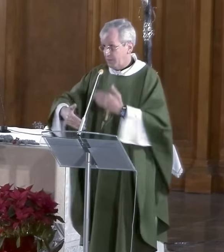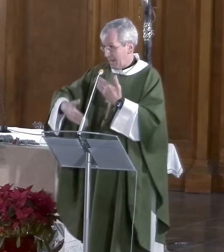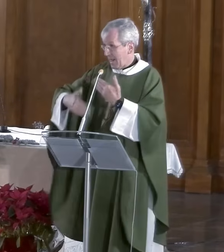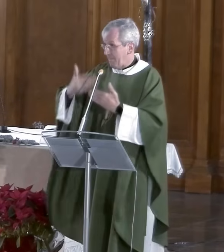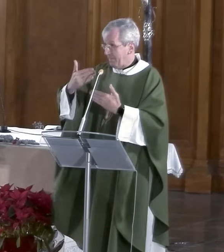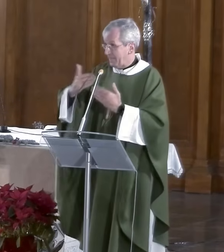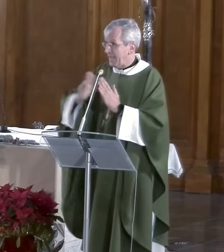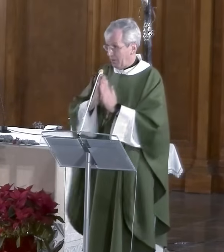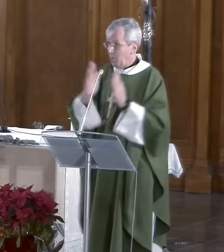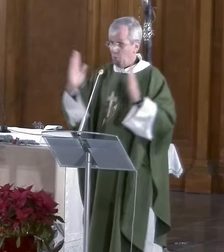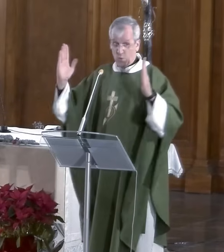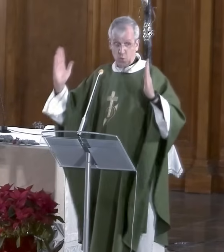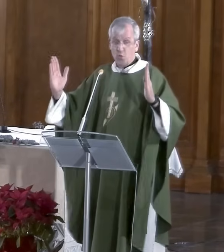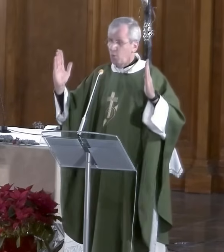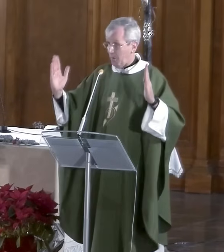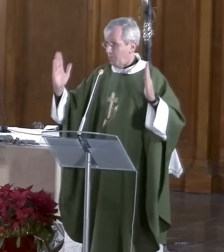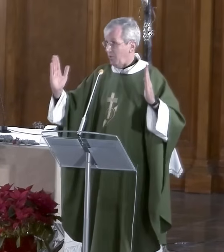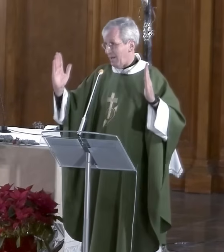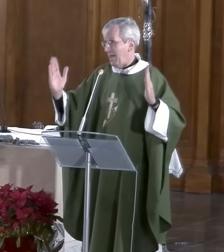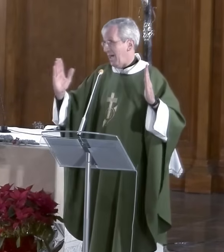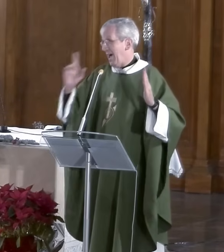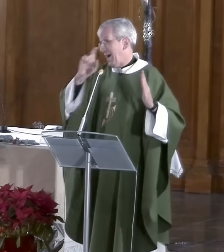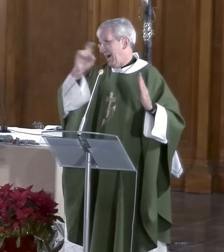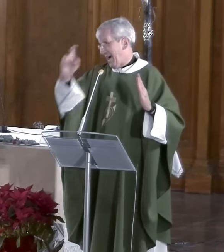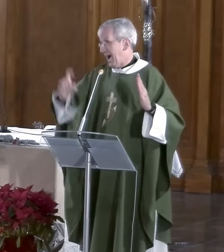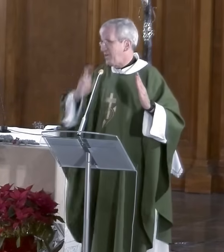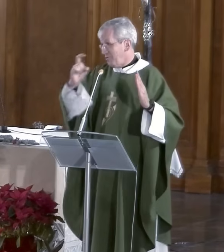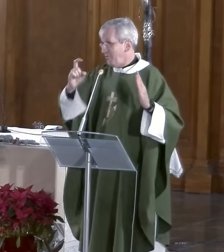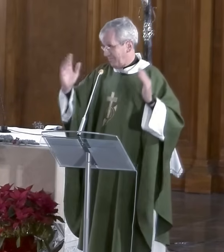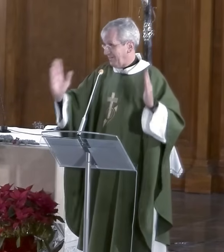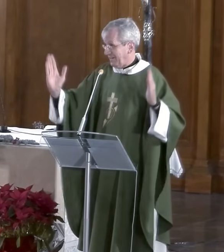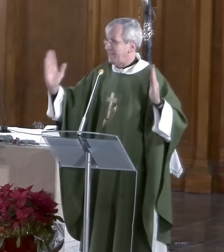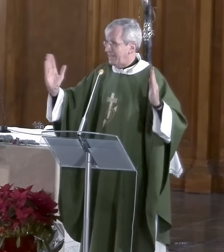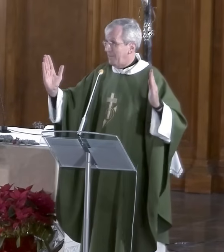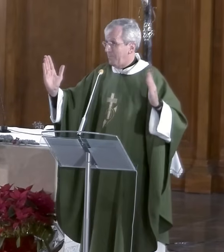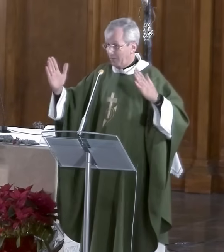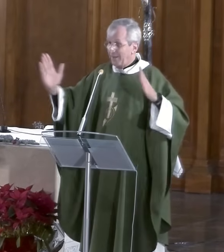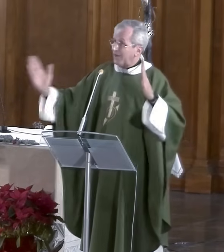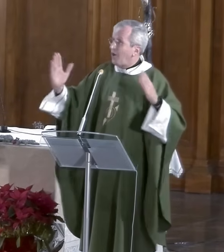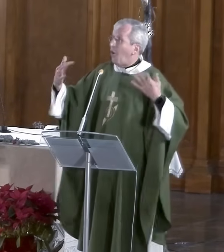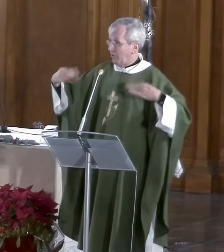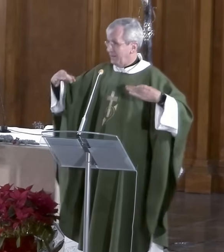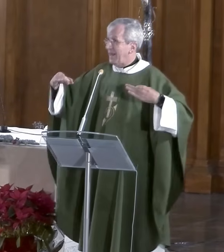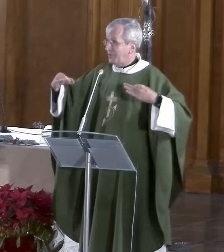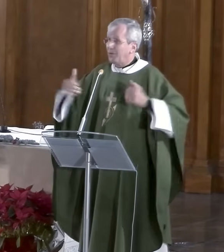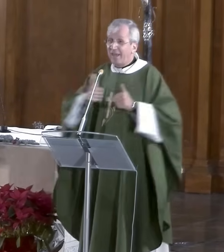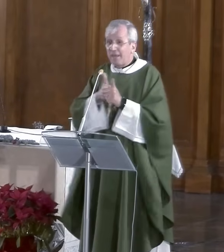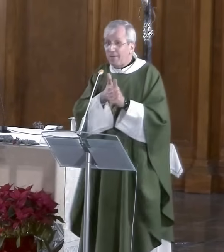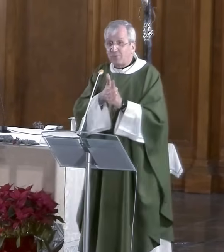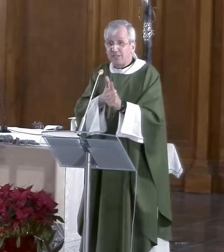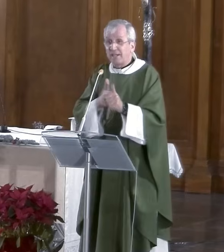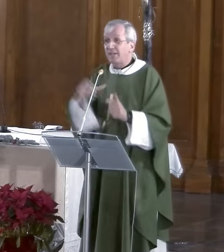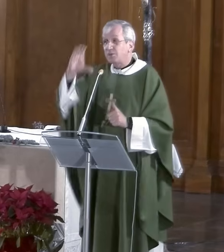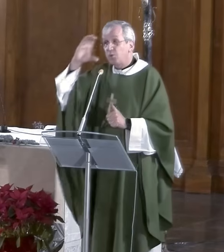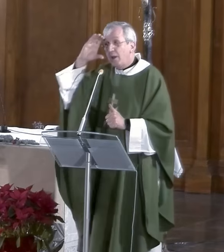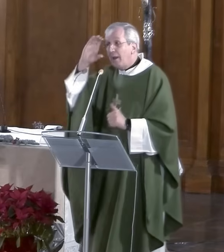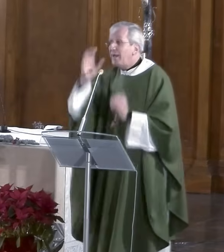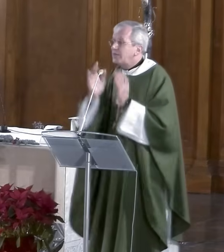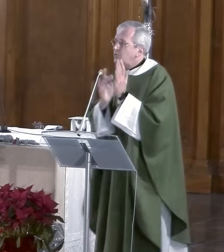disponemos a empezar un nuevo año, ese tiempo ordinario en que vamos a